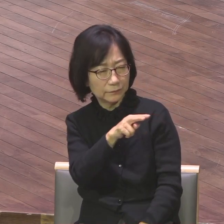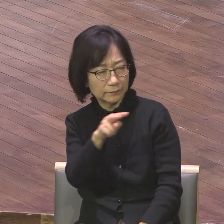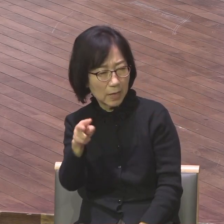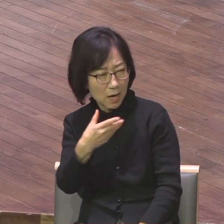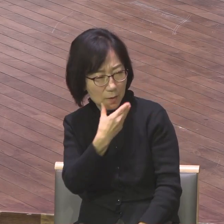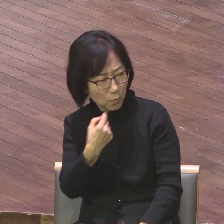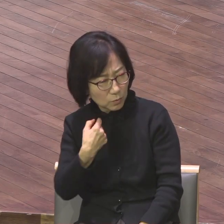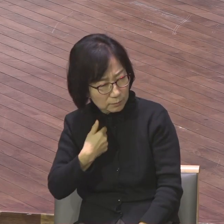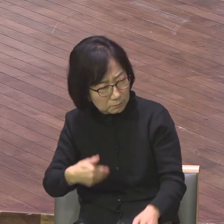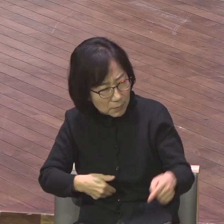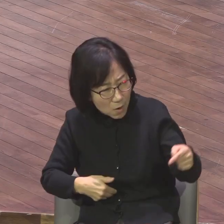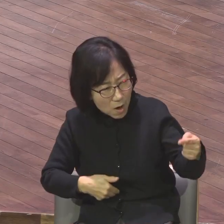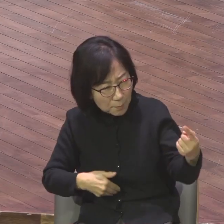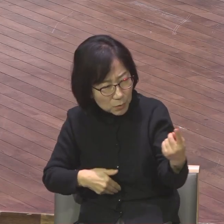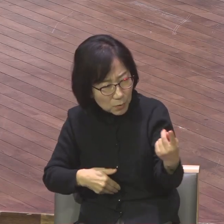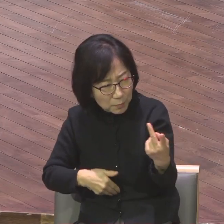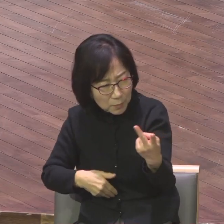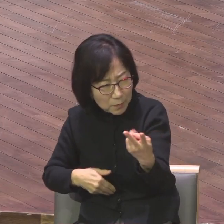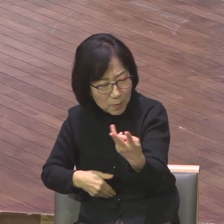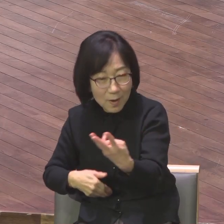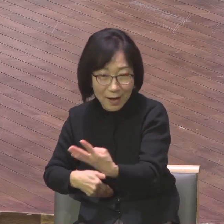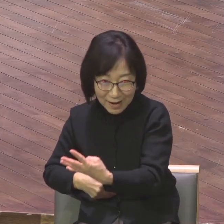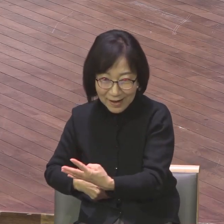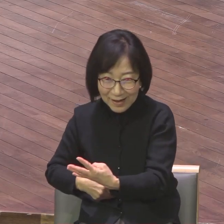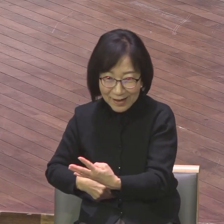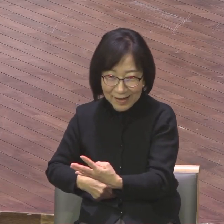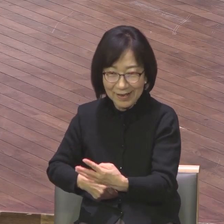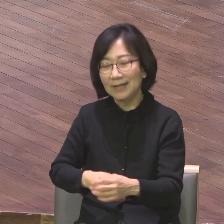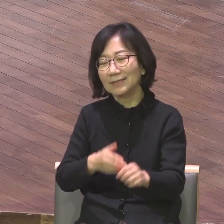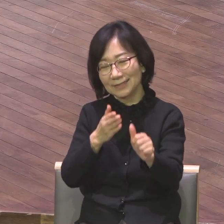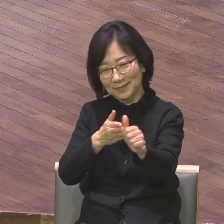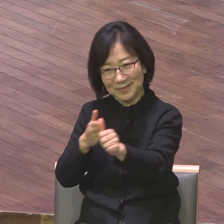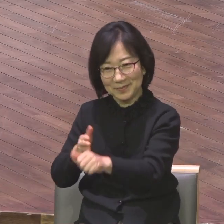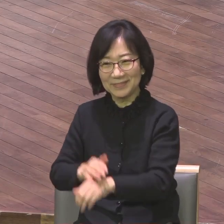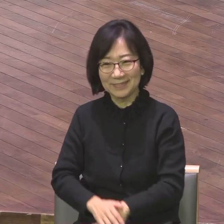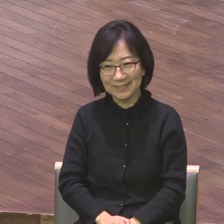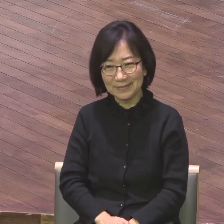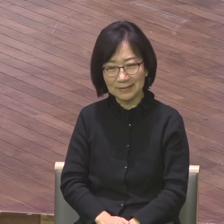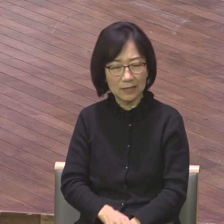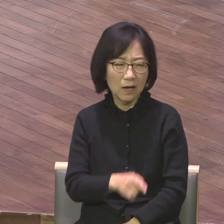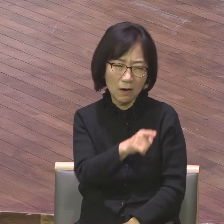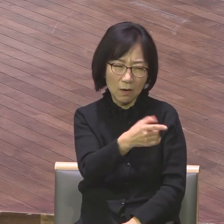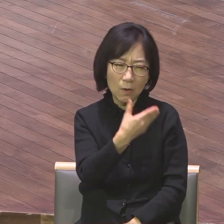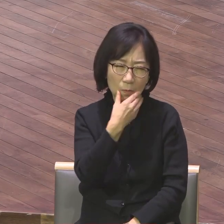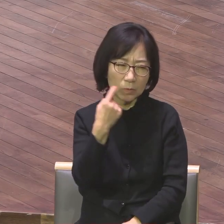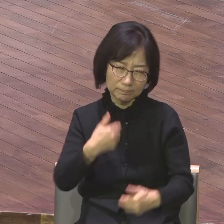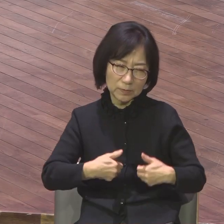누구인지 보이게 될 것입니다. 저 사람 복음 받아야 되겠구나.